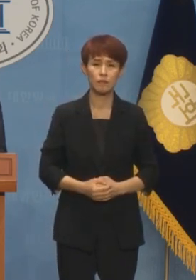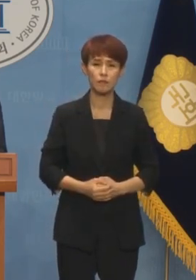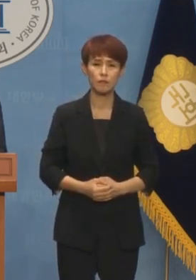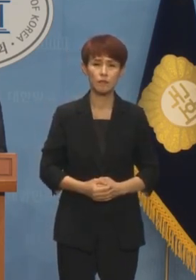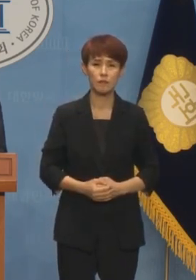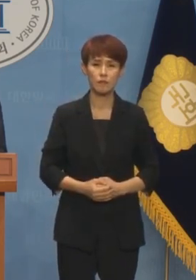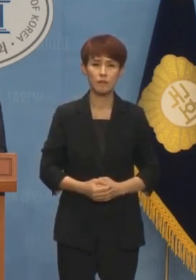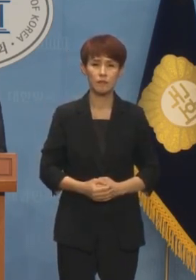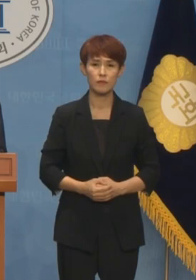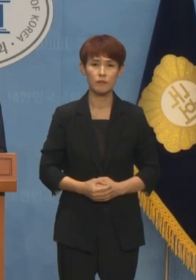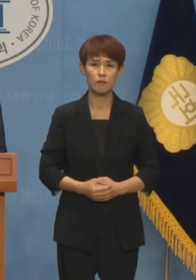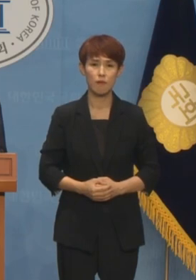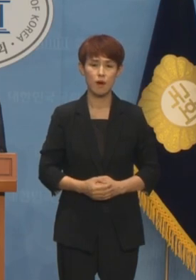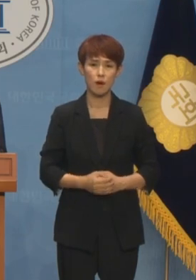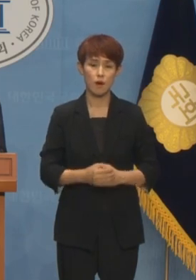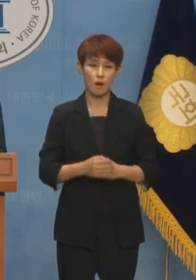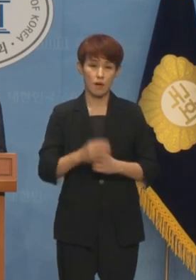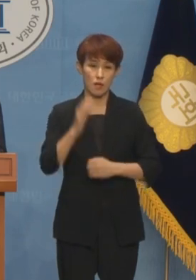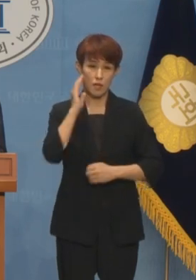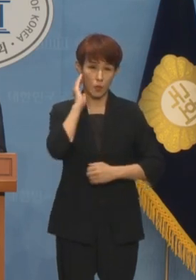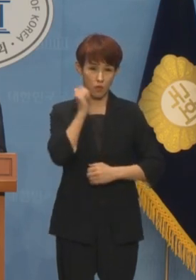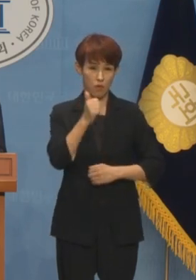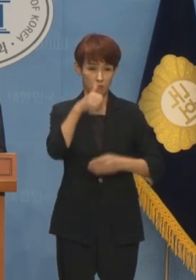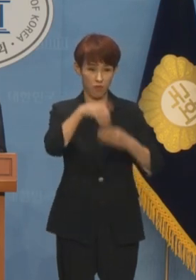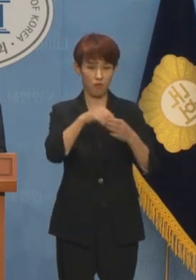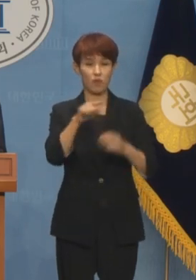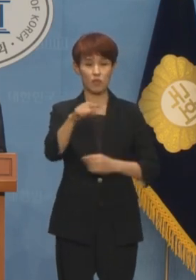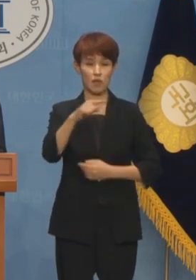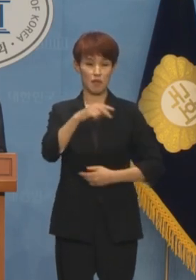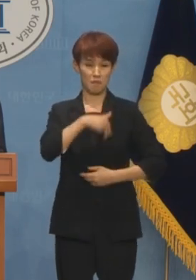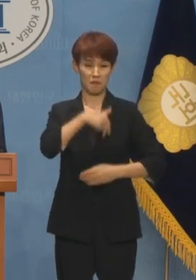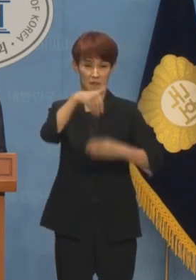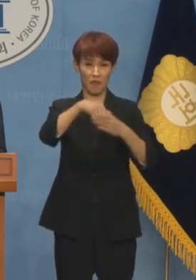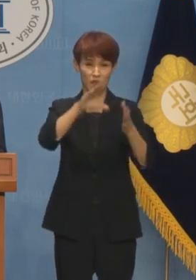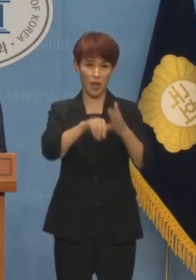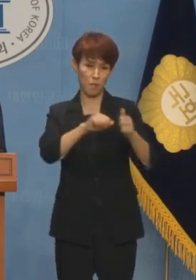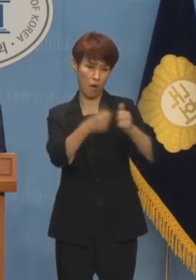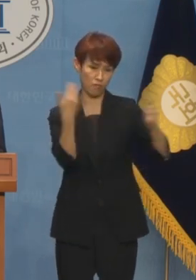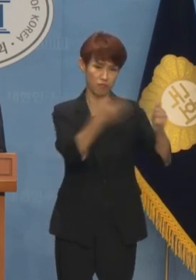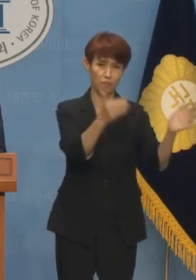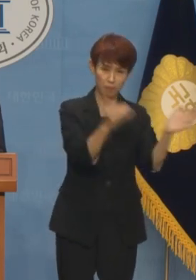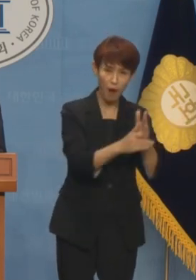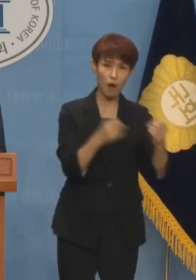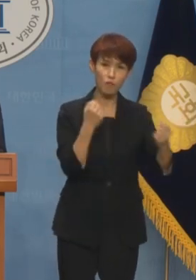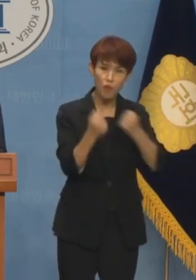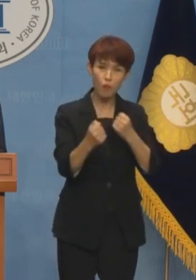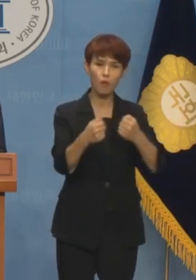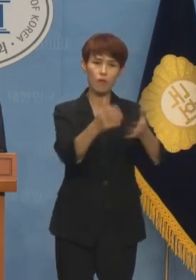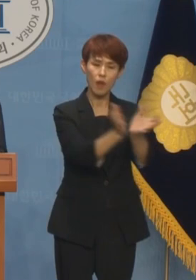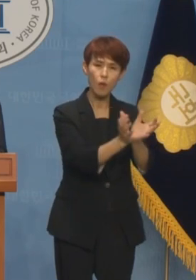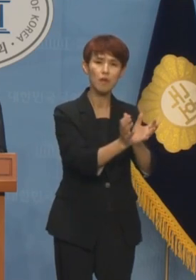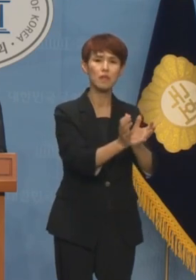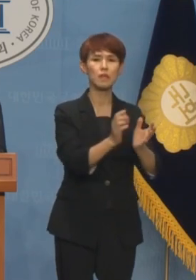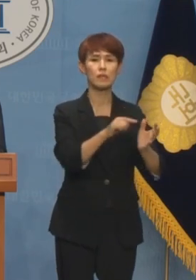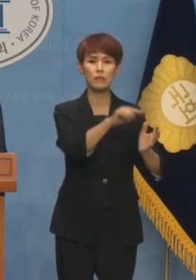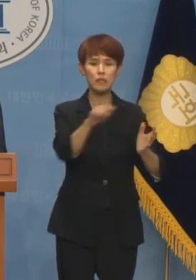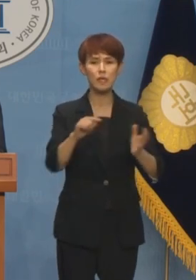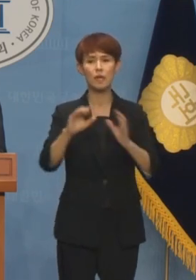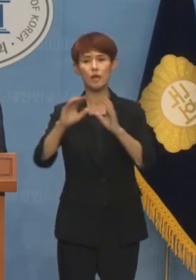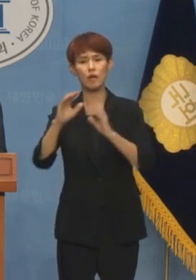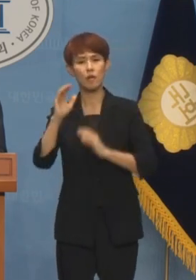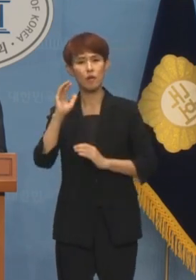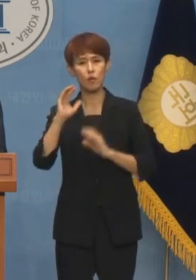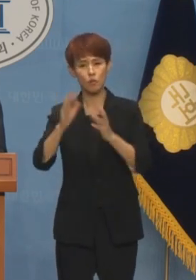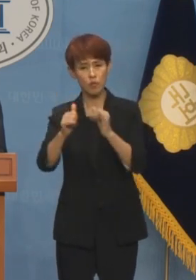그토록 호된 심판을 당하고도 당원과 지지자들은 대통령과 나라 걱정에 잠을 못